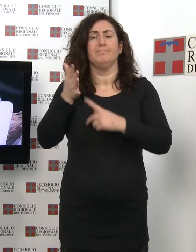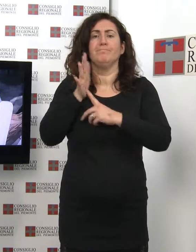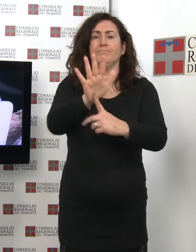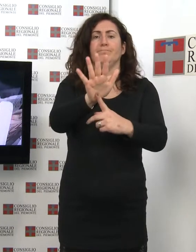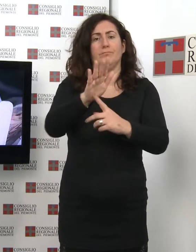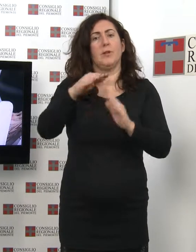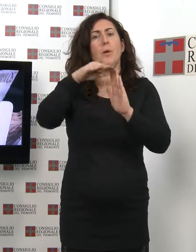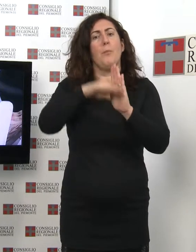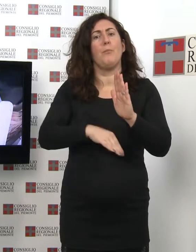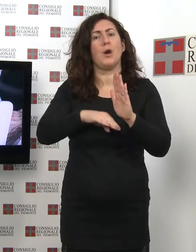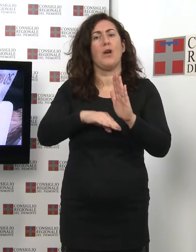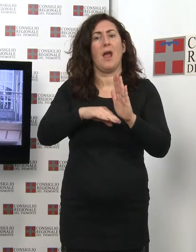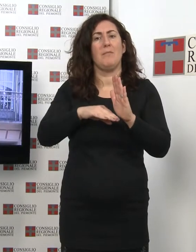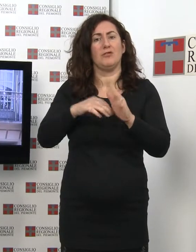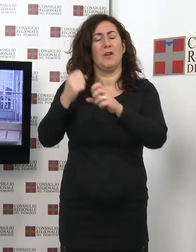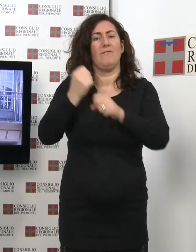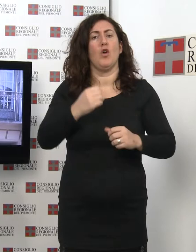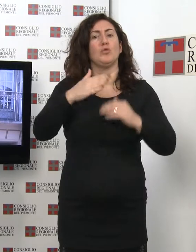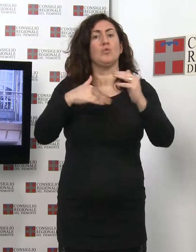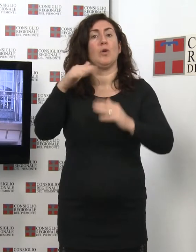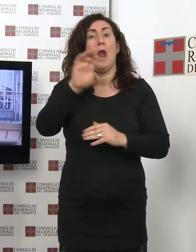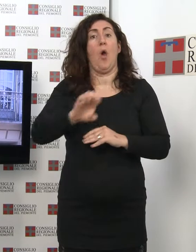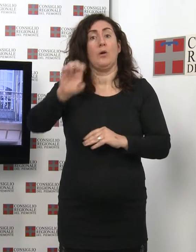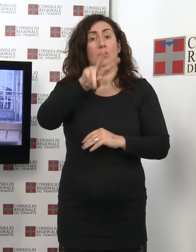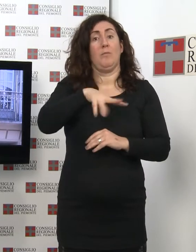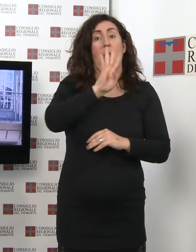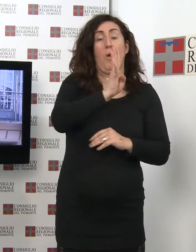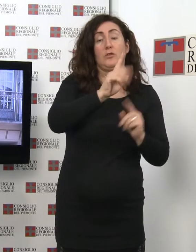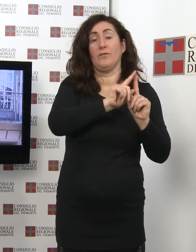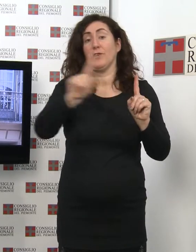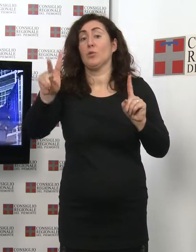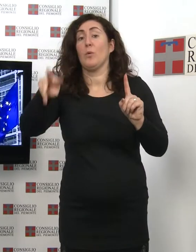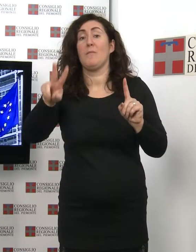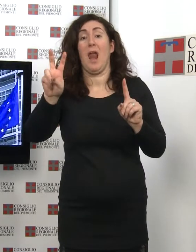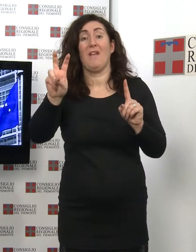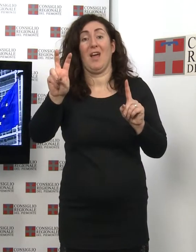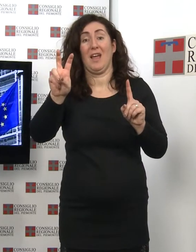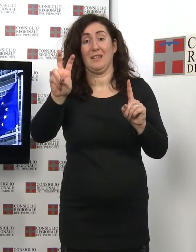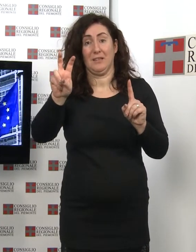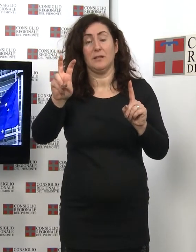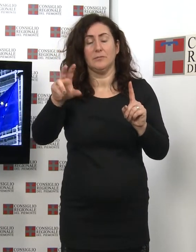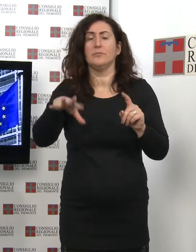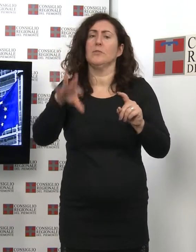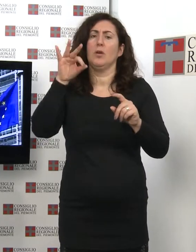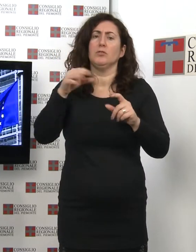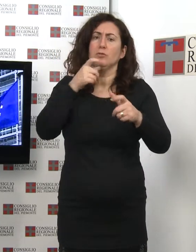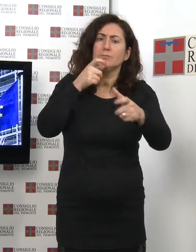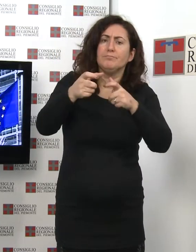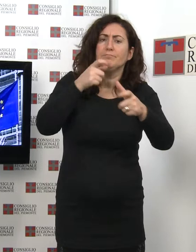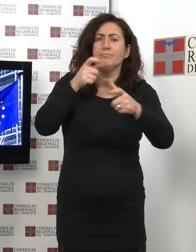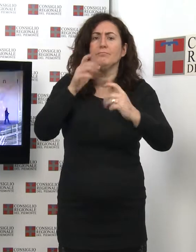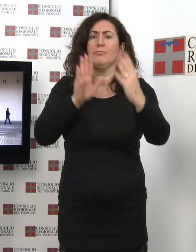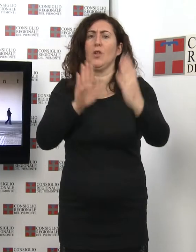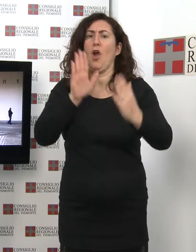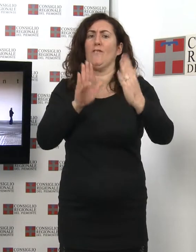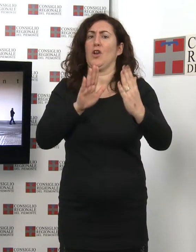della programmazione dei fondi strutturali europei 2014-2020, sui quali sono stati avviati i confronti con il partenariato